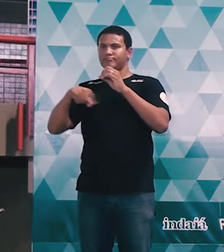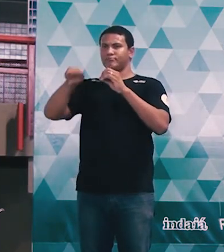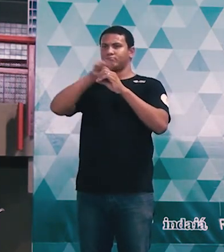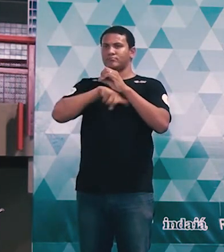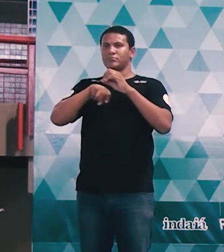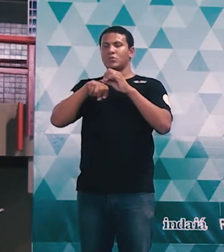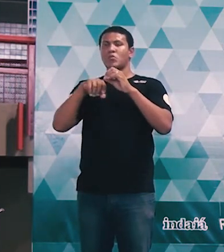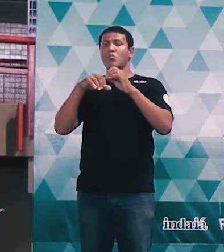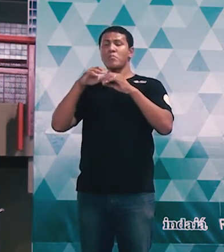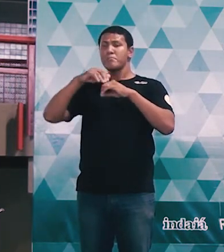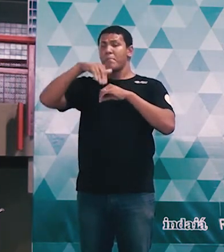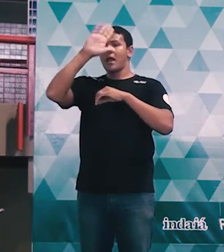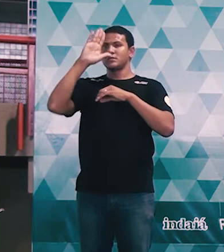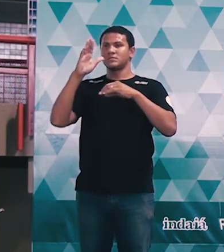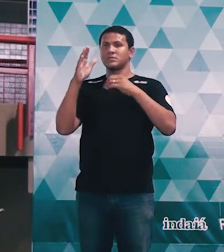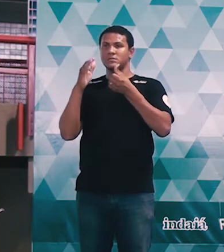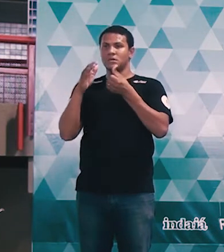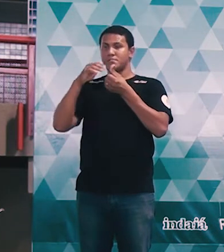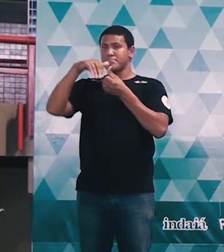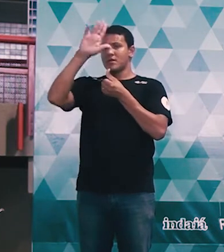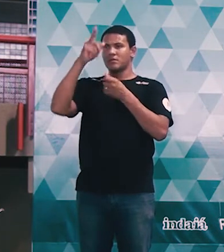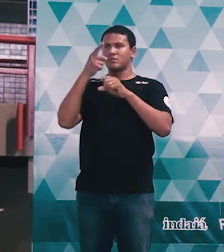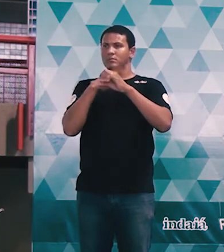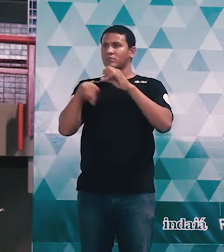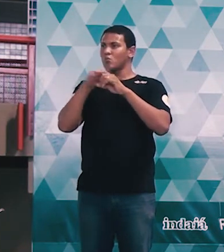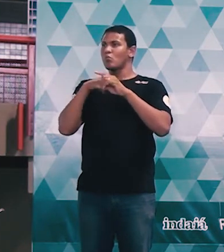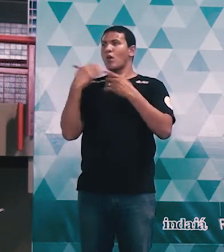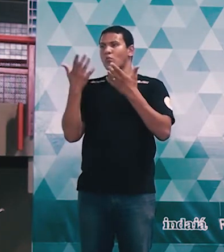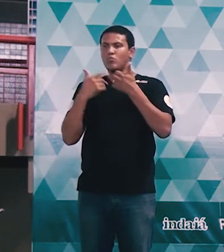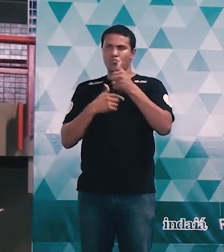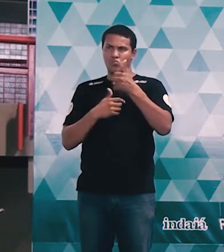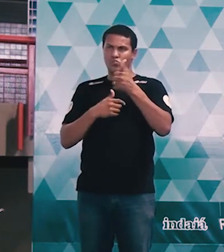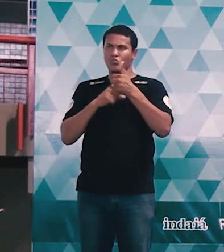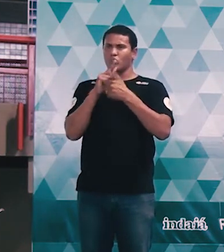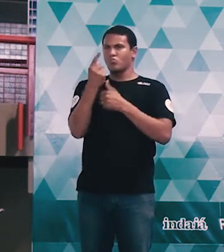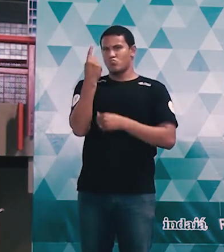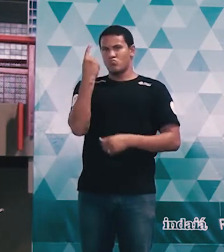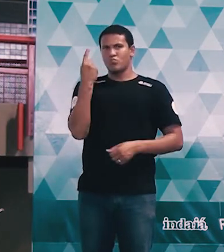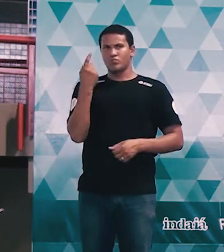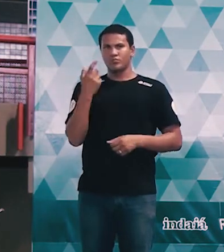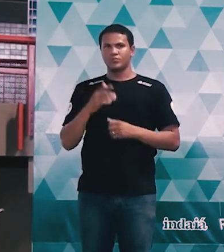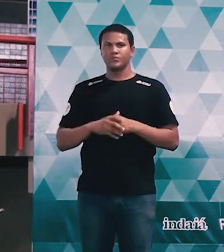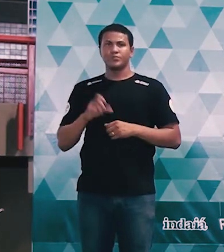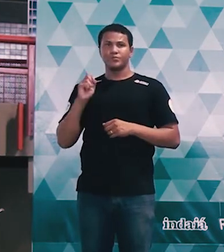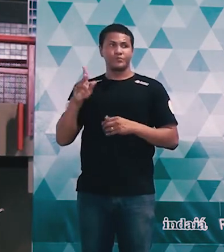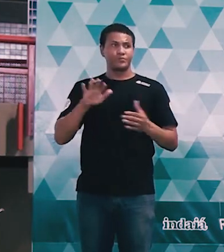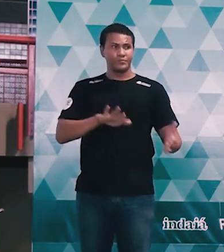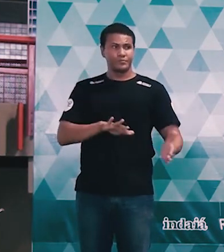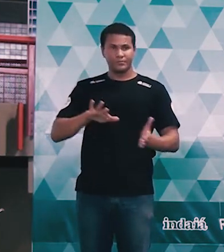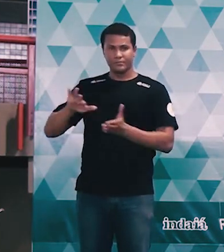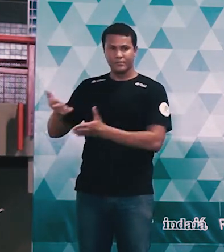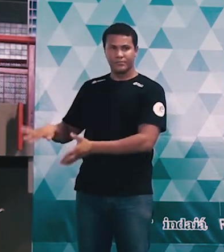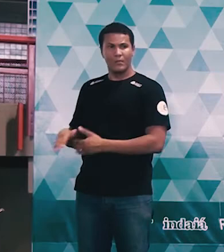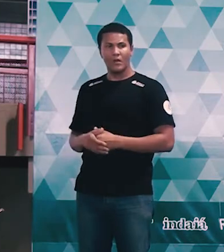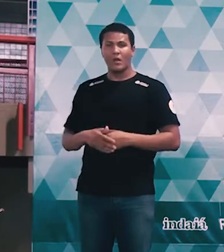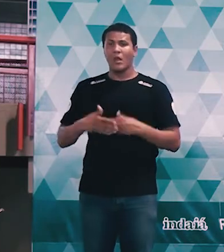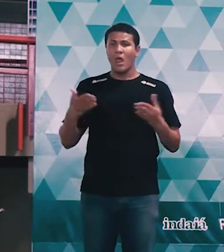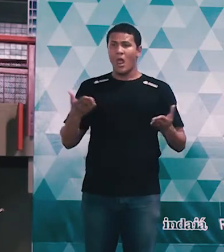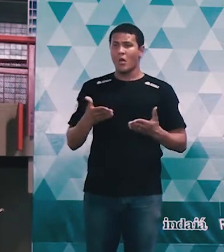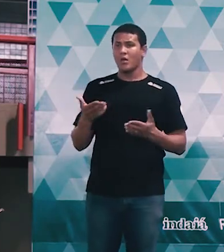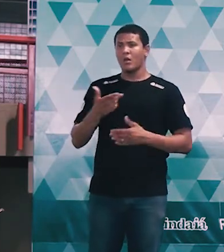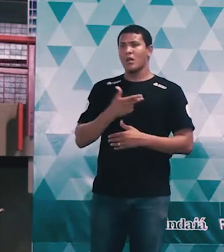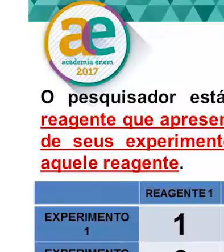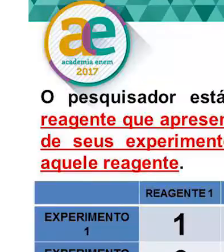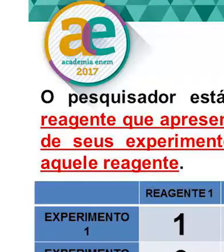Só tem um que é acima da média, então você marca o 11. Só tem um. Agora, o que é que eu vou fazer? Vou fazer a mesma coisa para o segundo